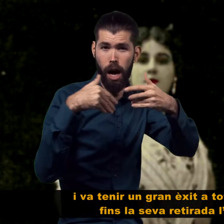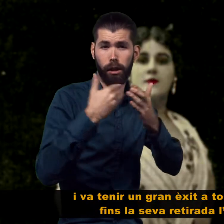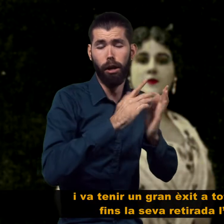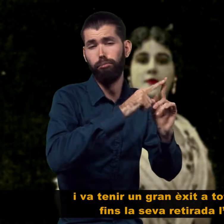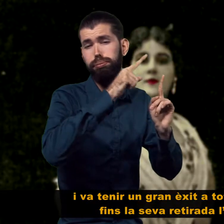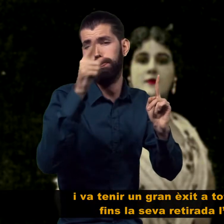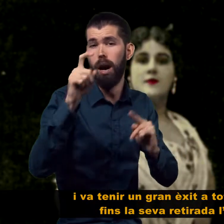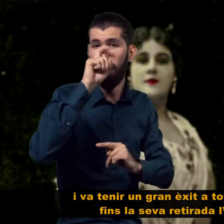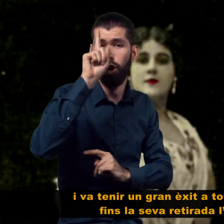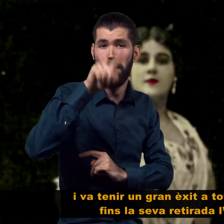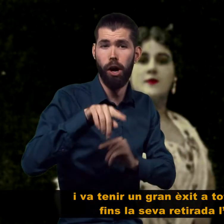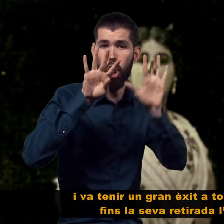1930.